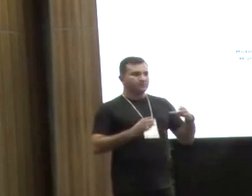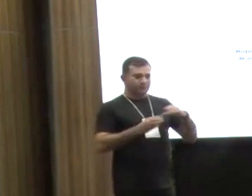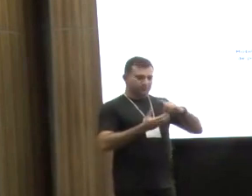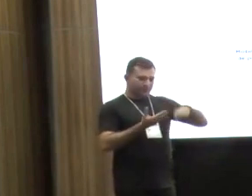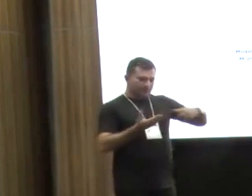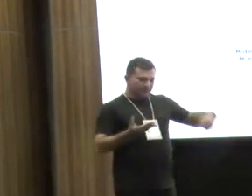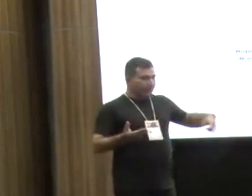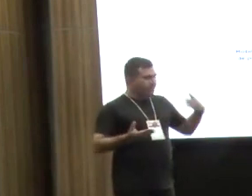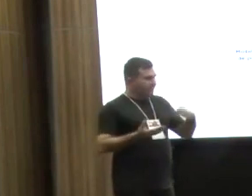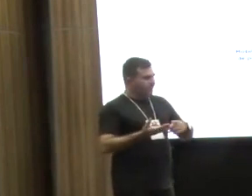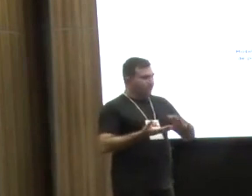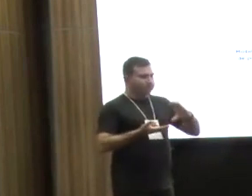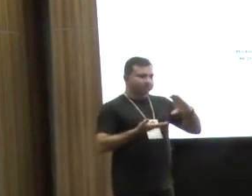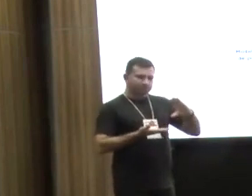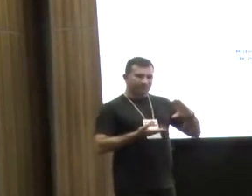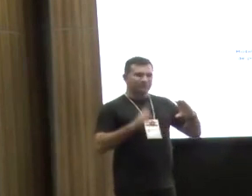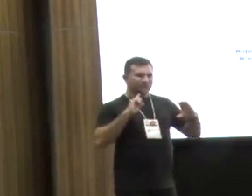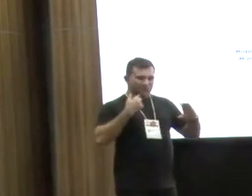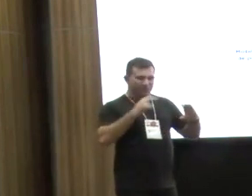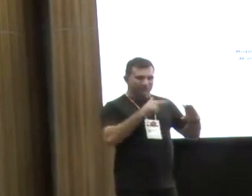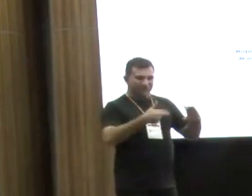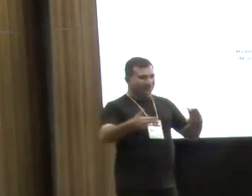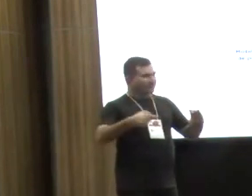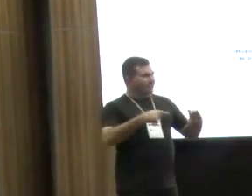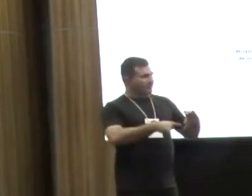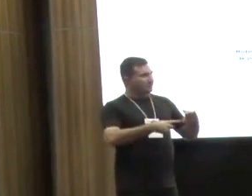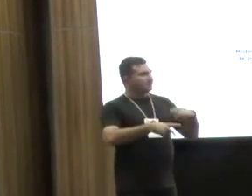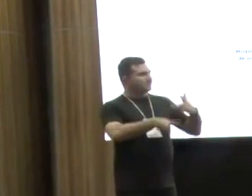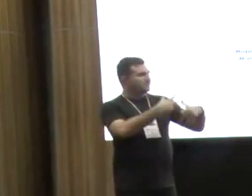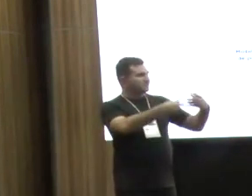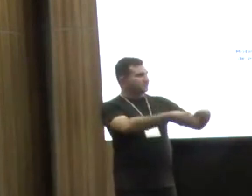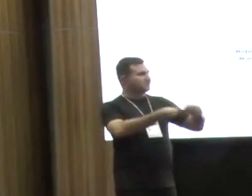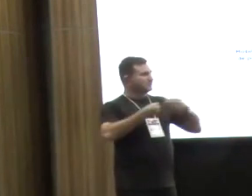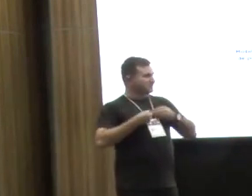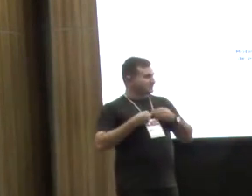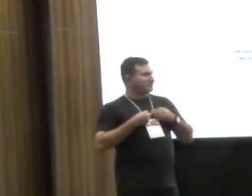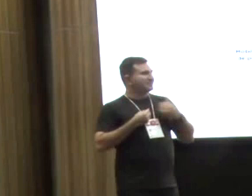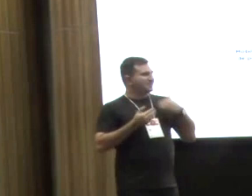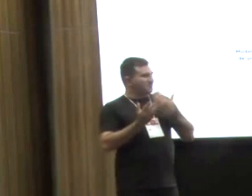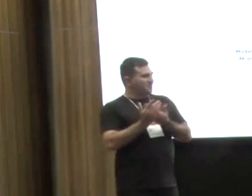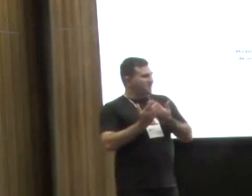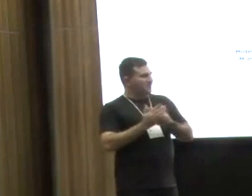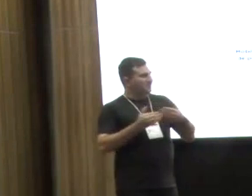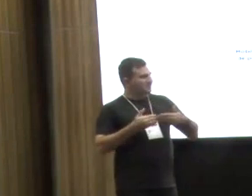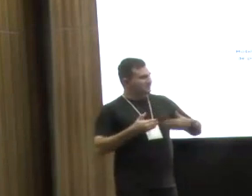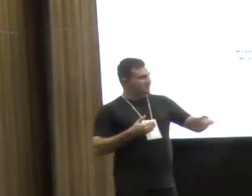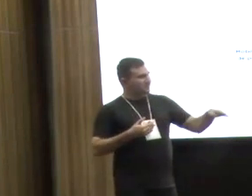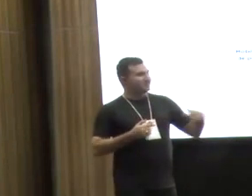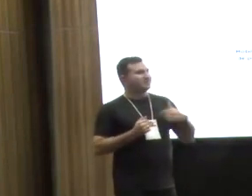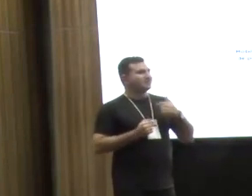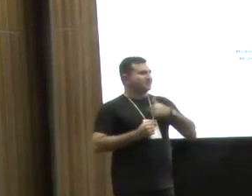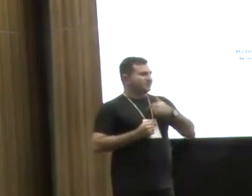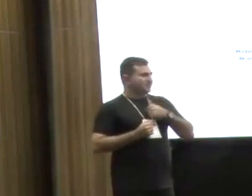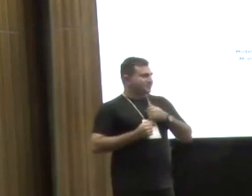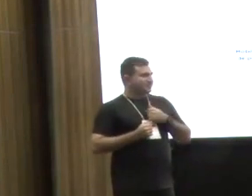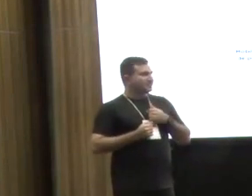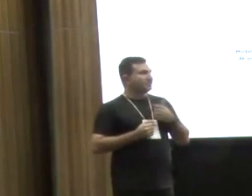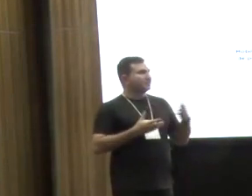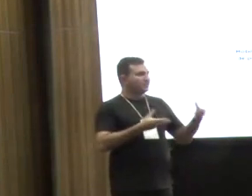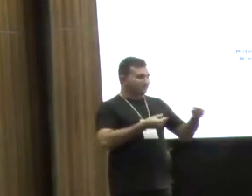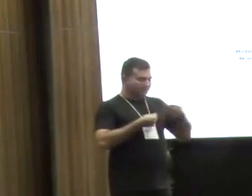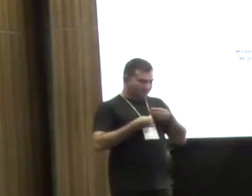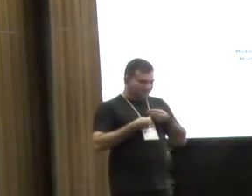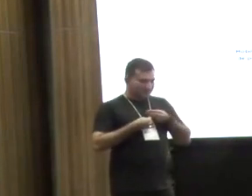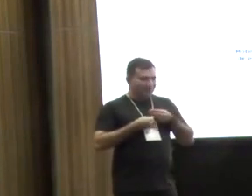ácaro e me deu de presente para eu dar minhas aulas. Eu recebi, guardo com